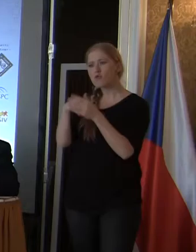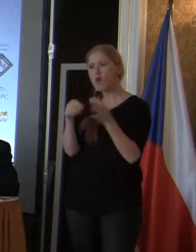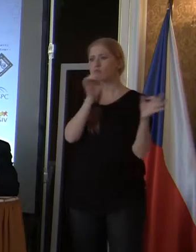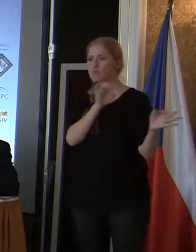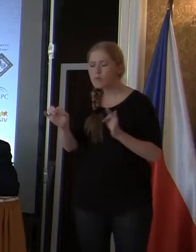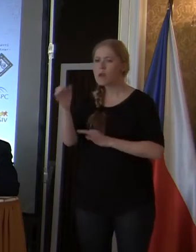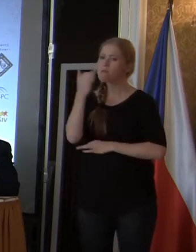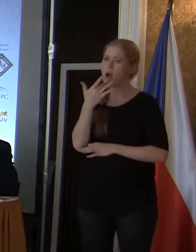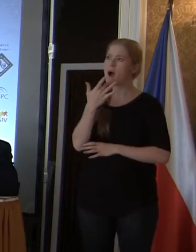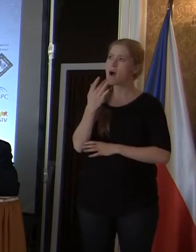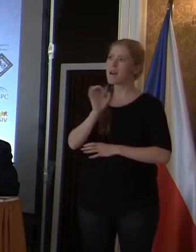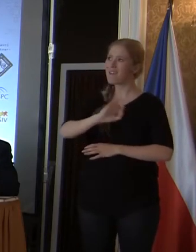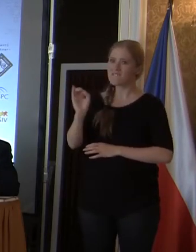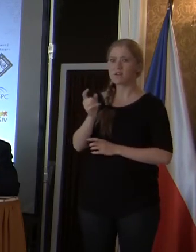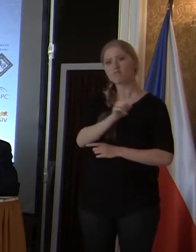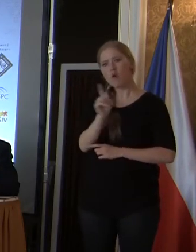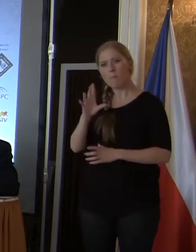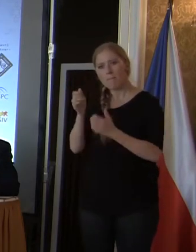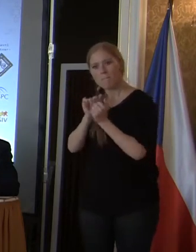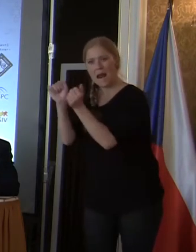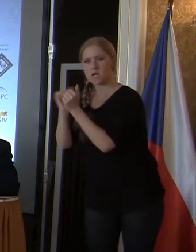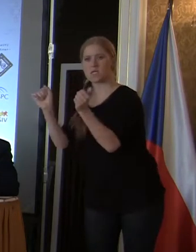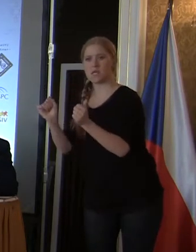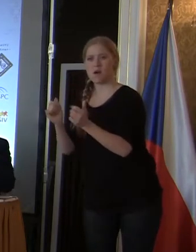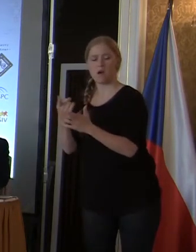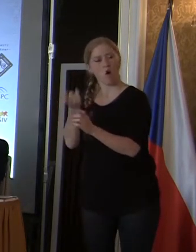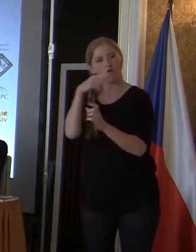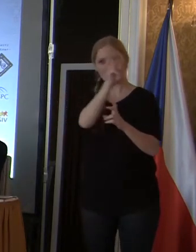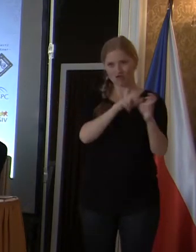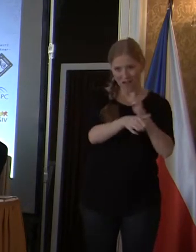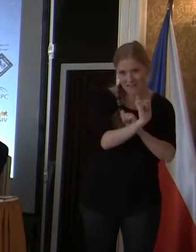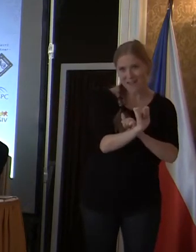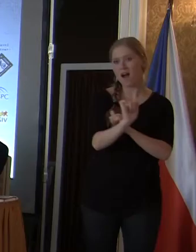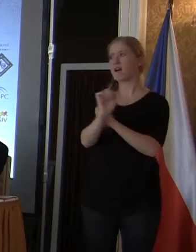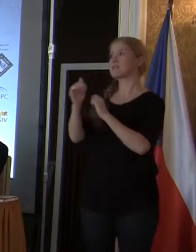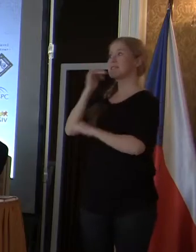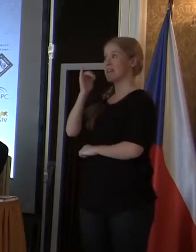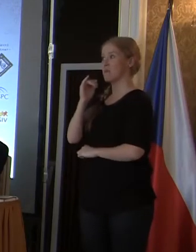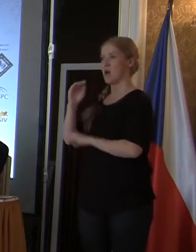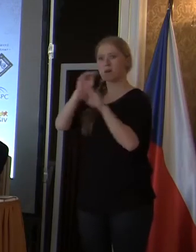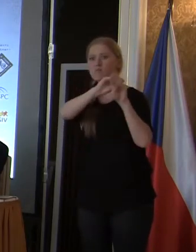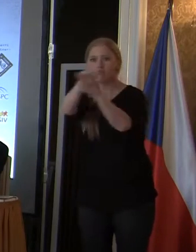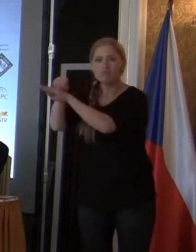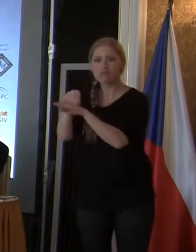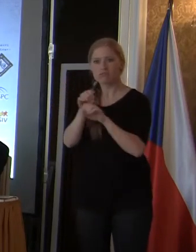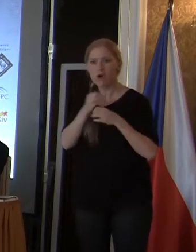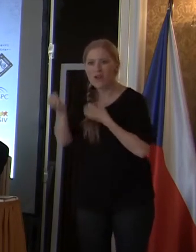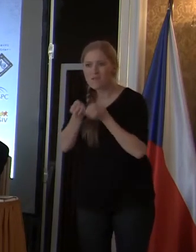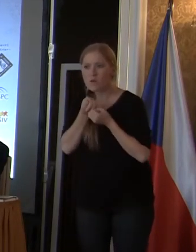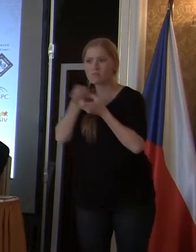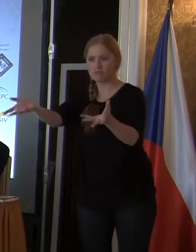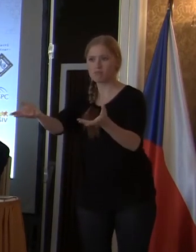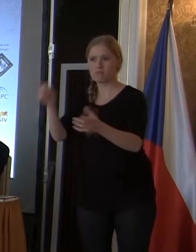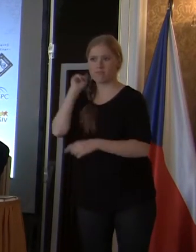je cyklus vzdělávání jak učitelů, ale tak také pracovníků školských poradenských